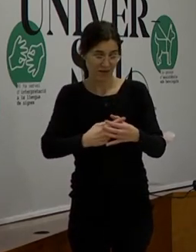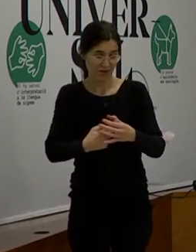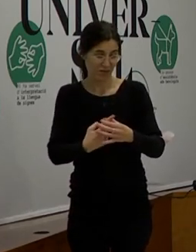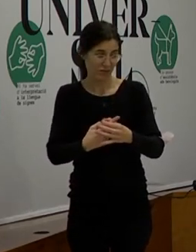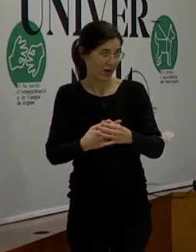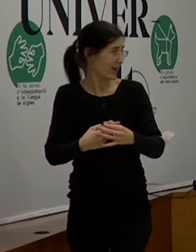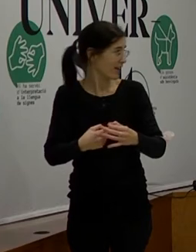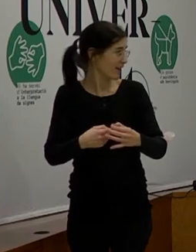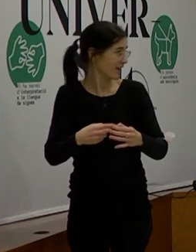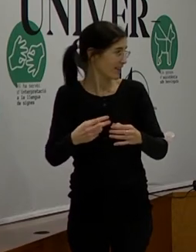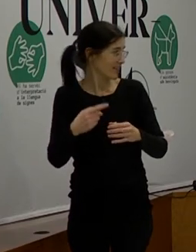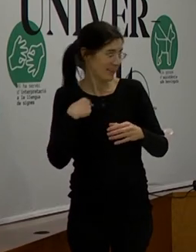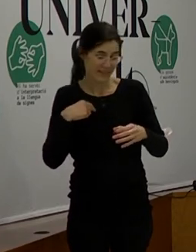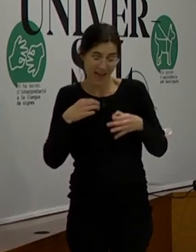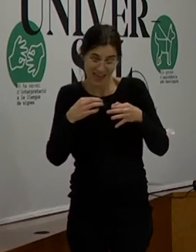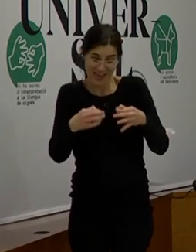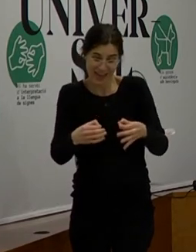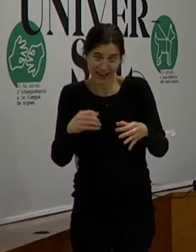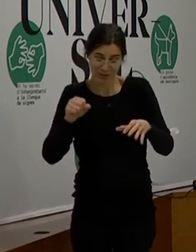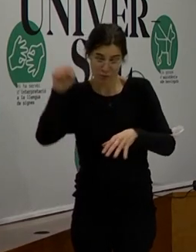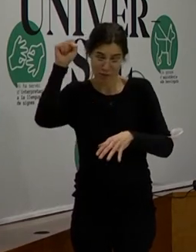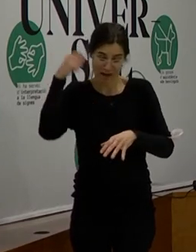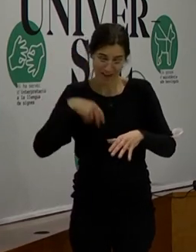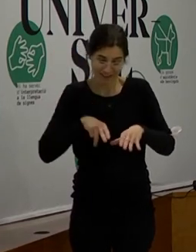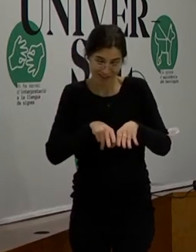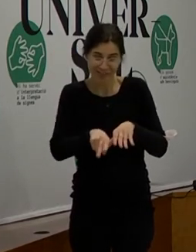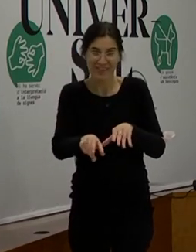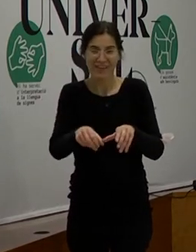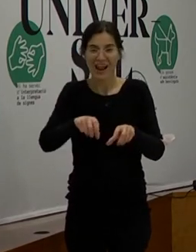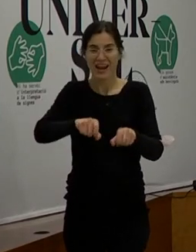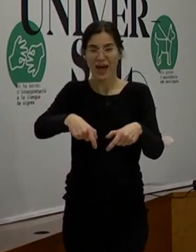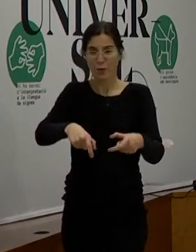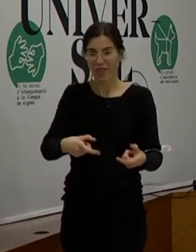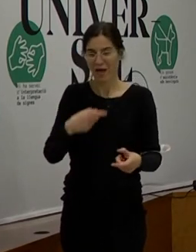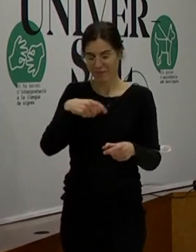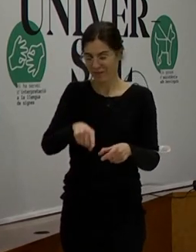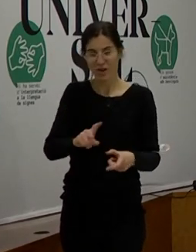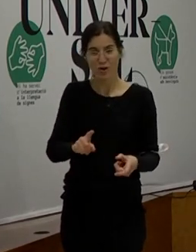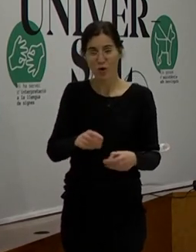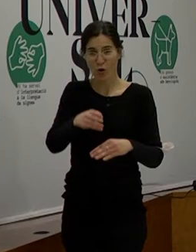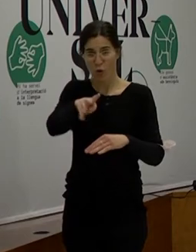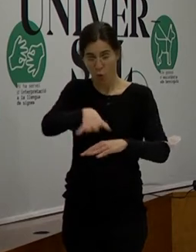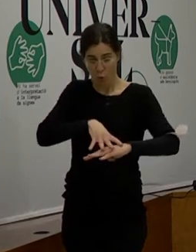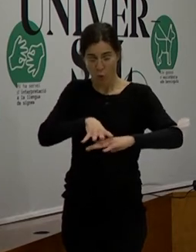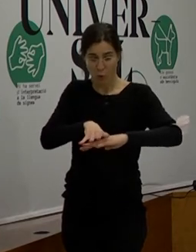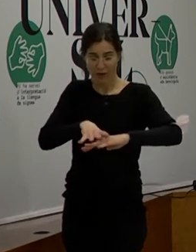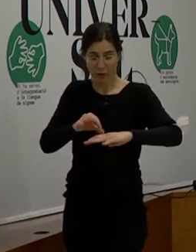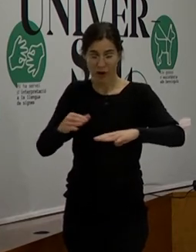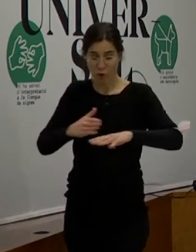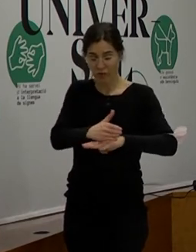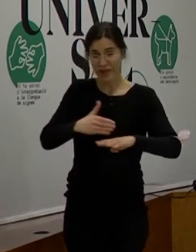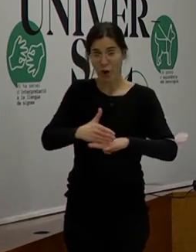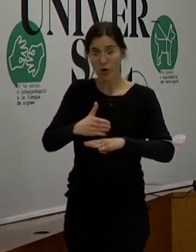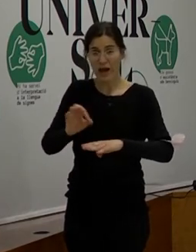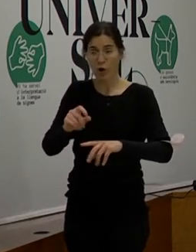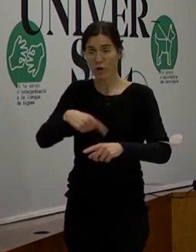veritat? Superman, metes la rueda i ja. O sea, no, o sea, o quadriculado, o en diagonal, o redondo,